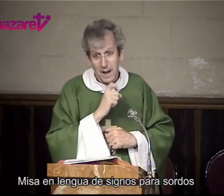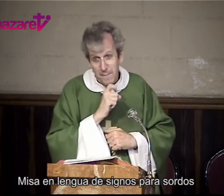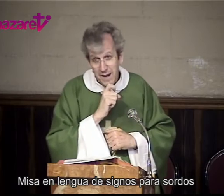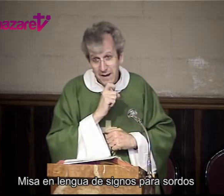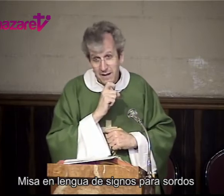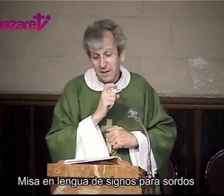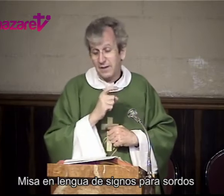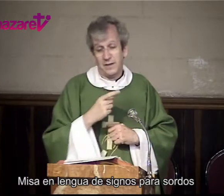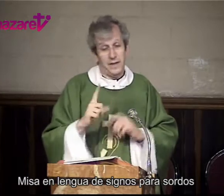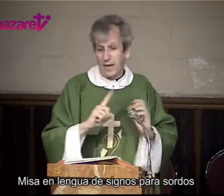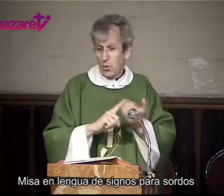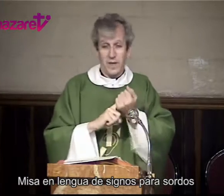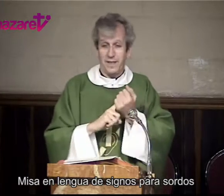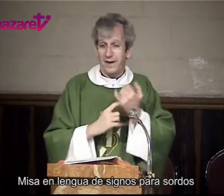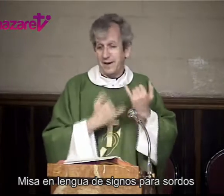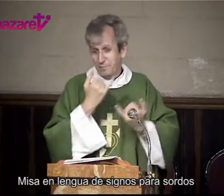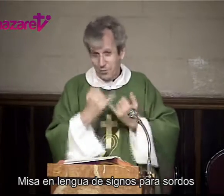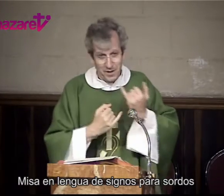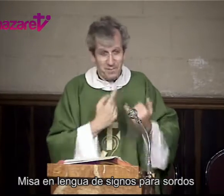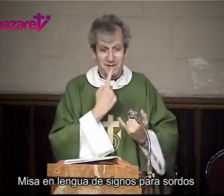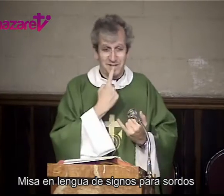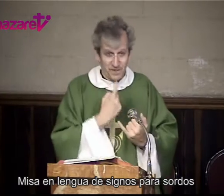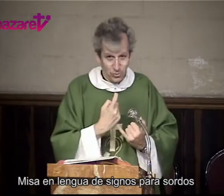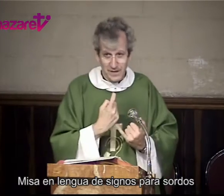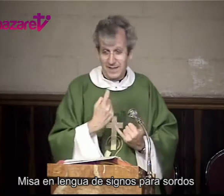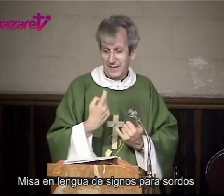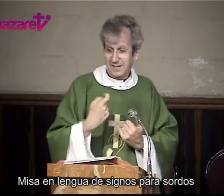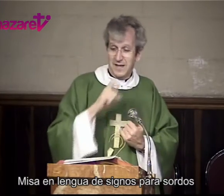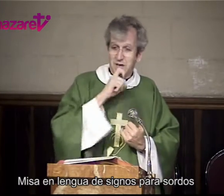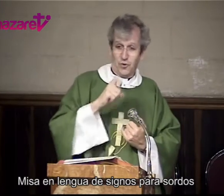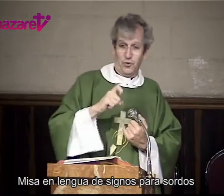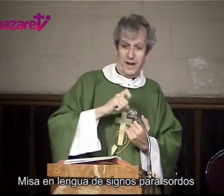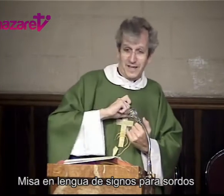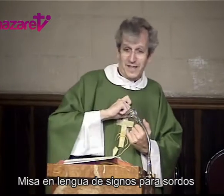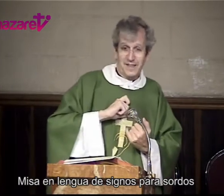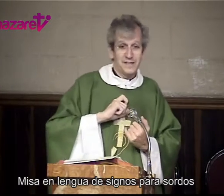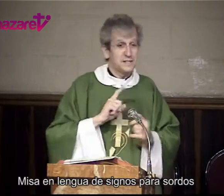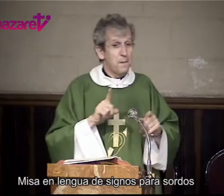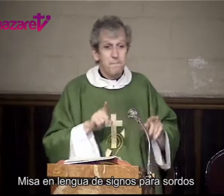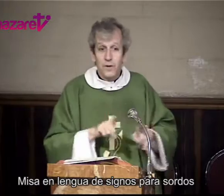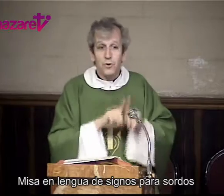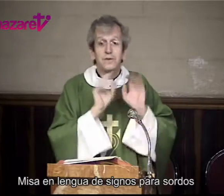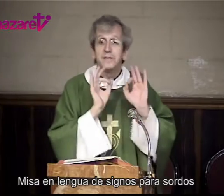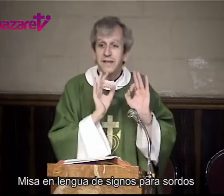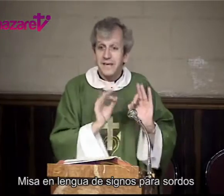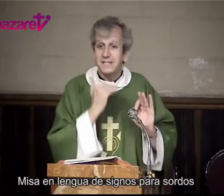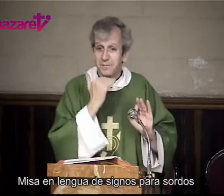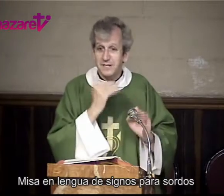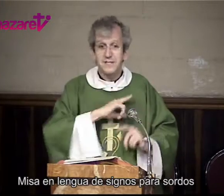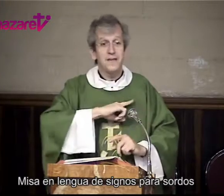mal, encuentra problemas, dificultades, contrariedades, pero tiene que saberse